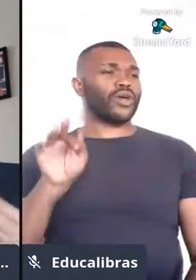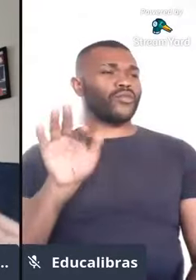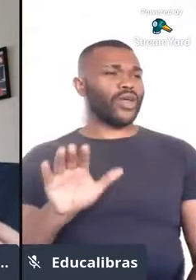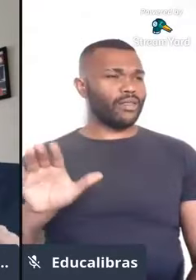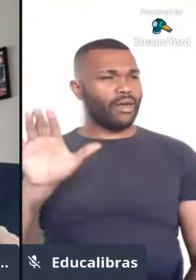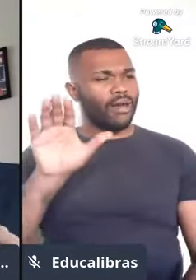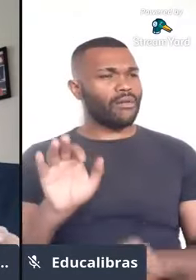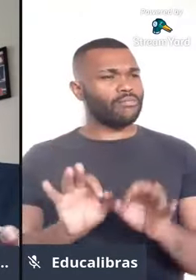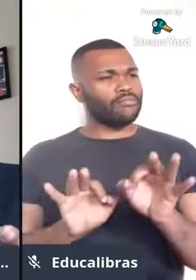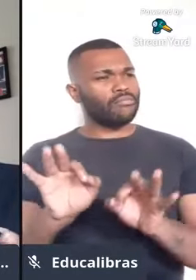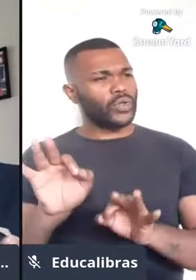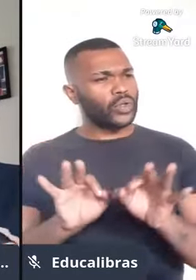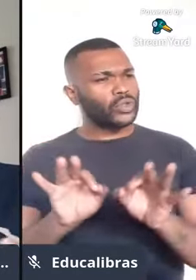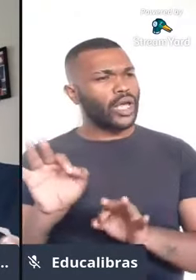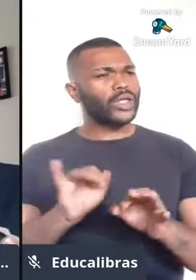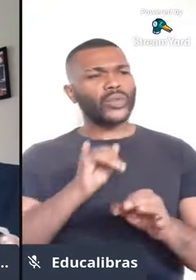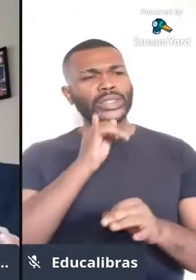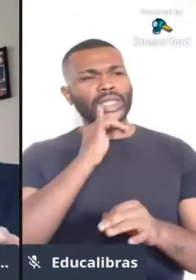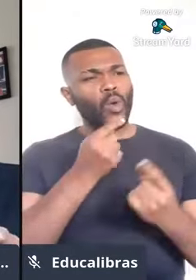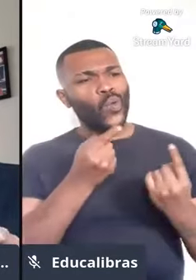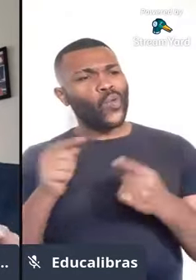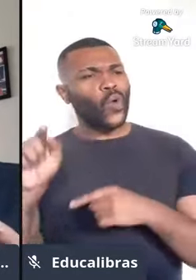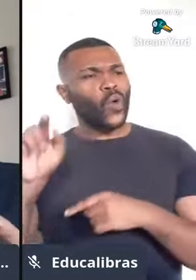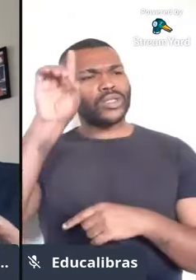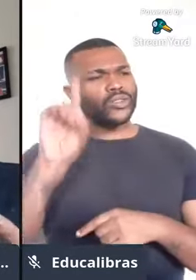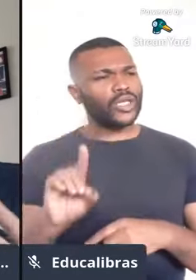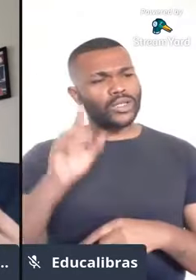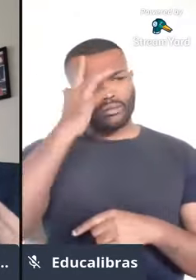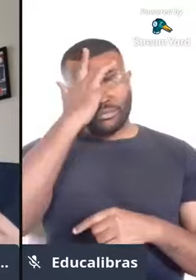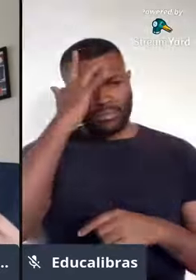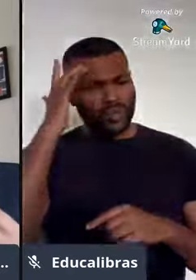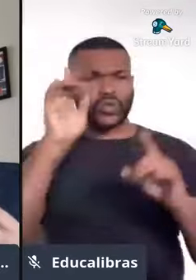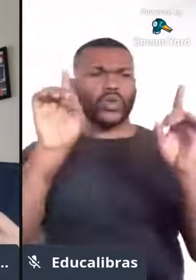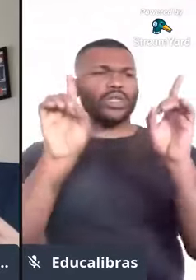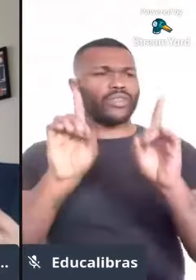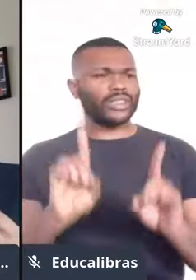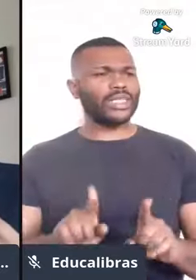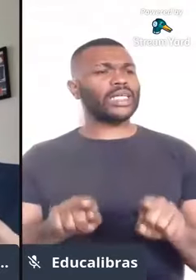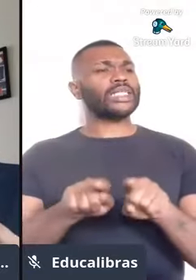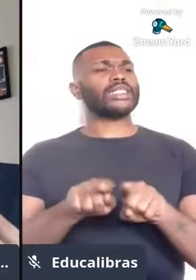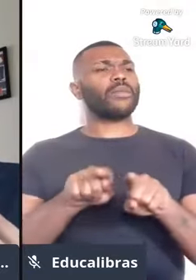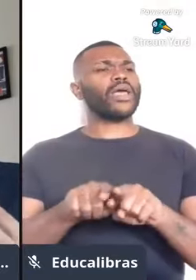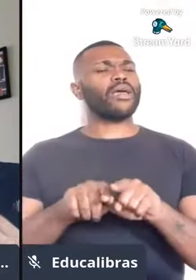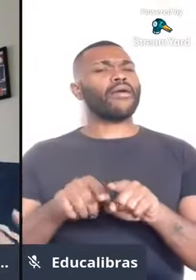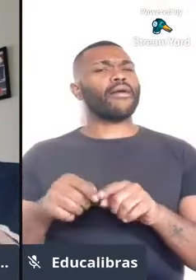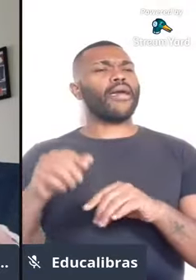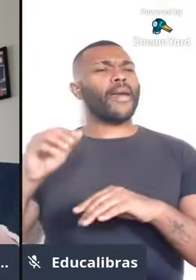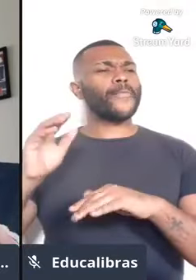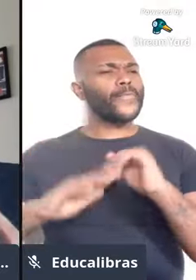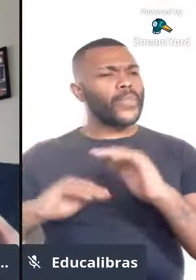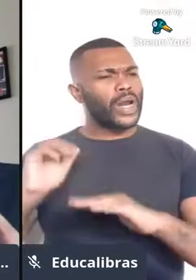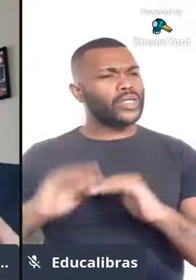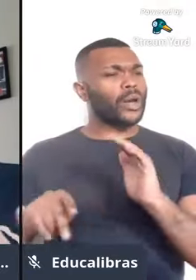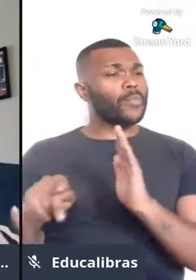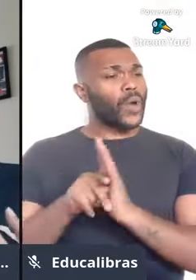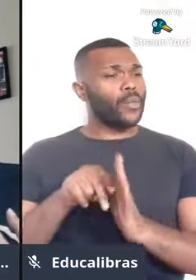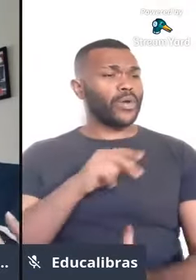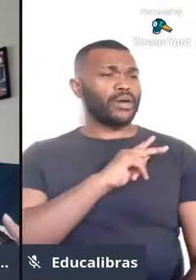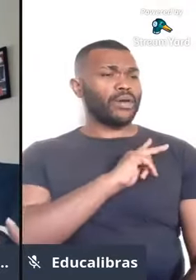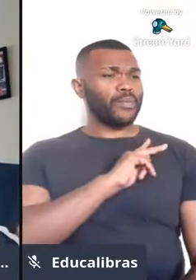Projetos que atacavam os direitos da pessoa com deficiência, manifestações do governo federal, do próprio presidente,